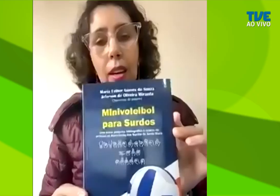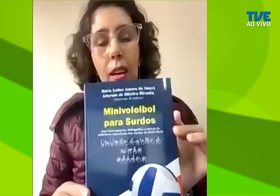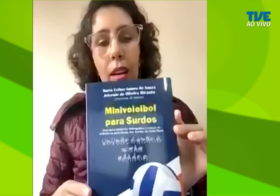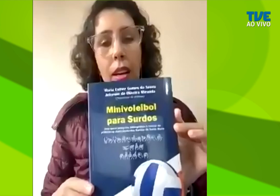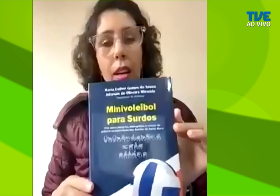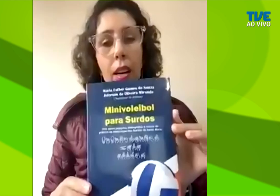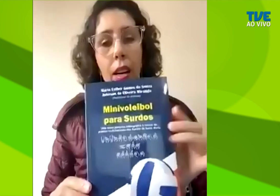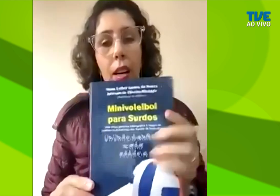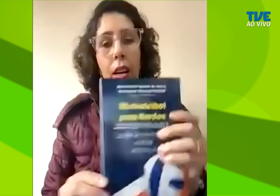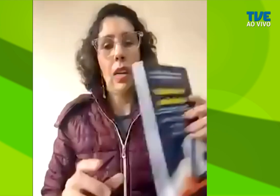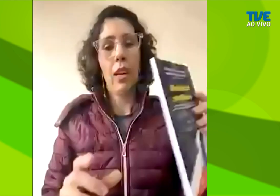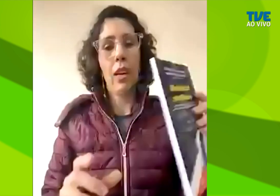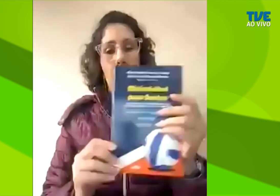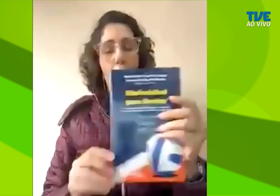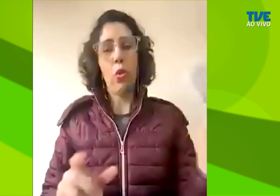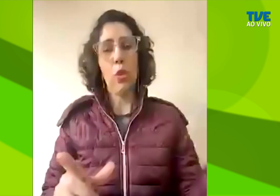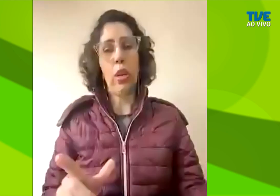justamente?